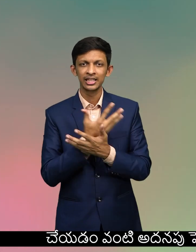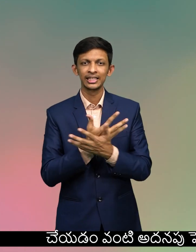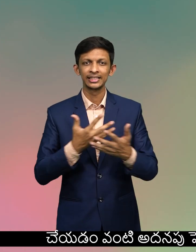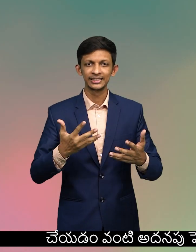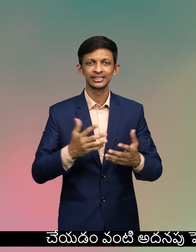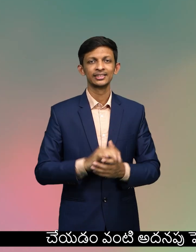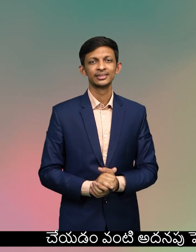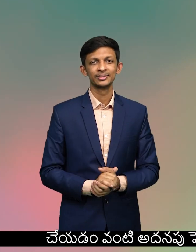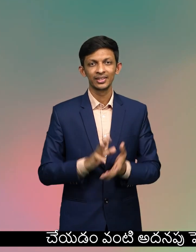అందించగలవు.